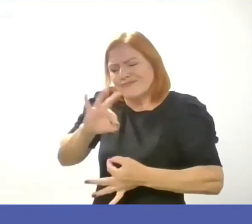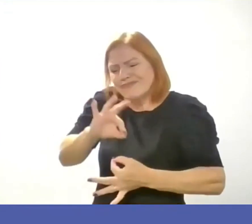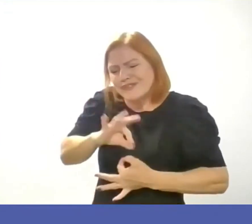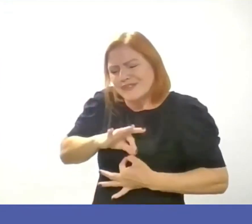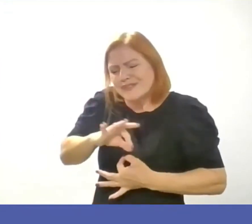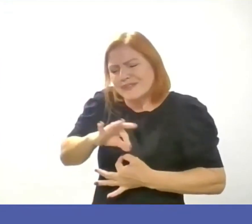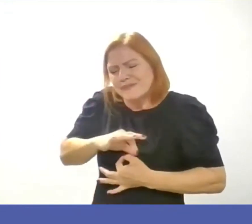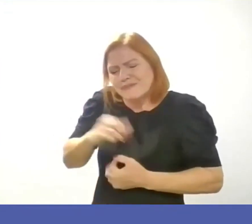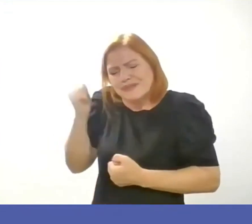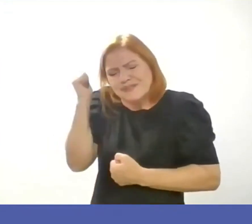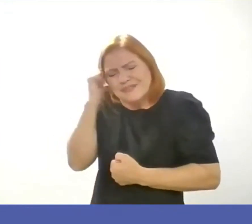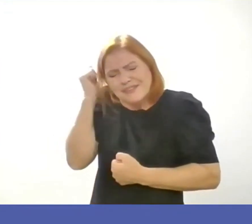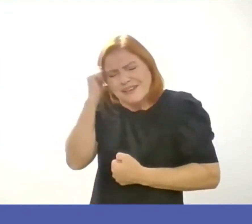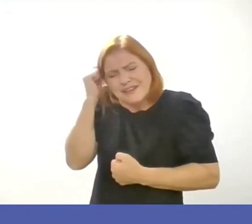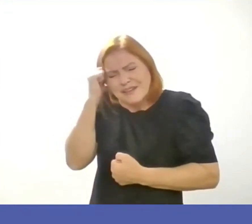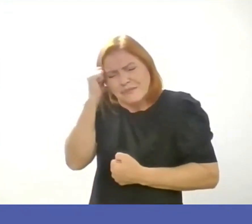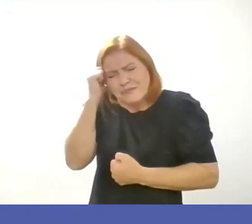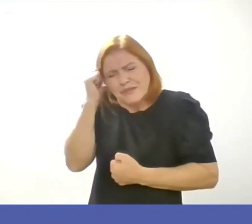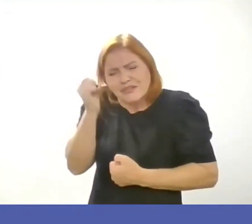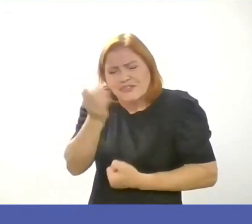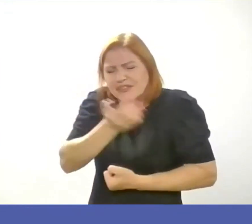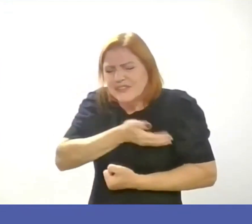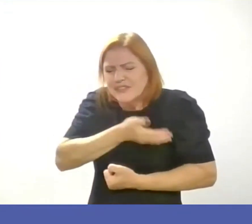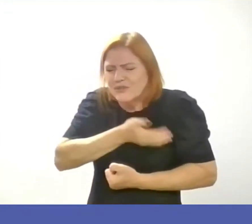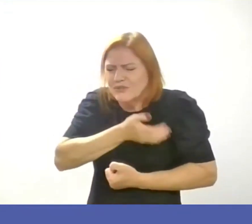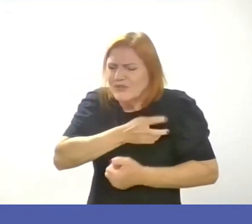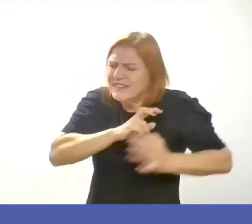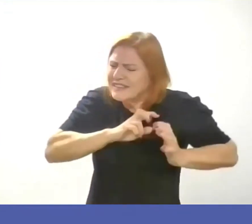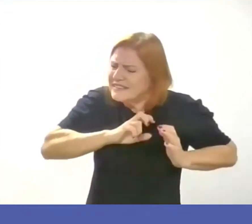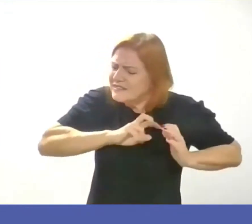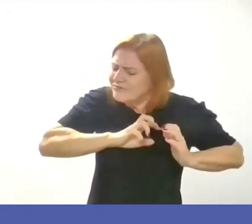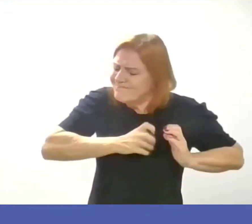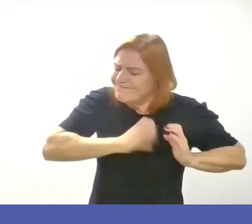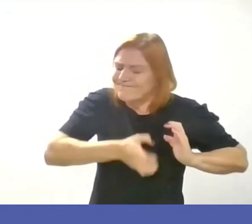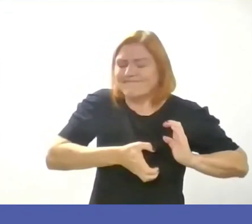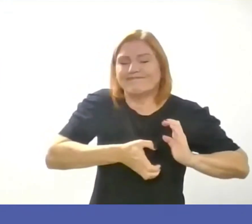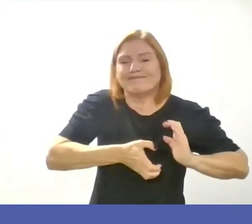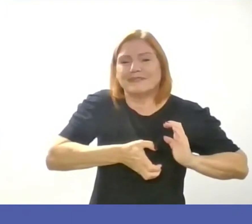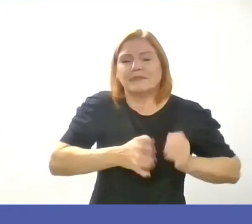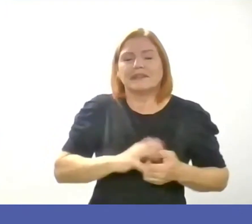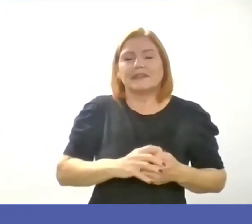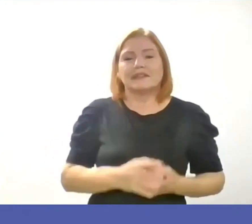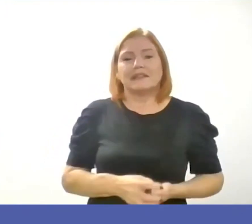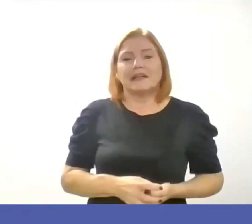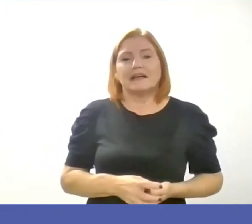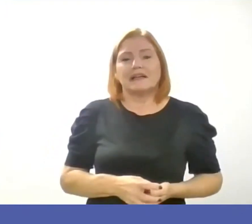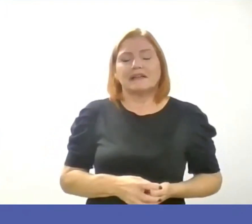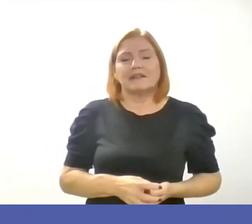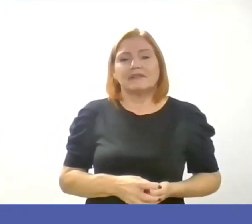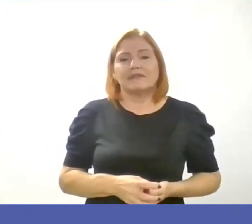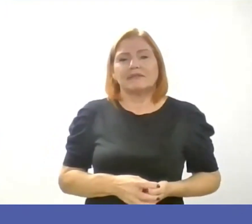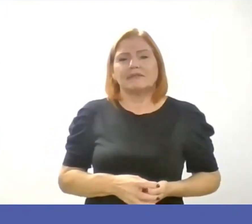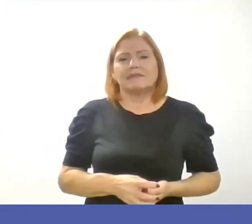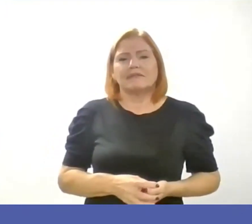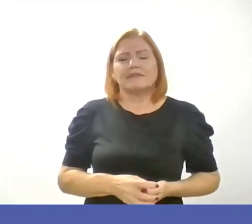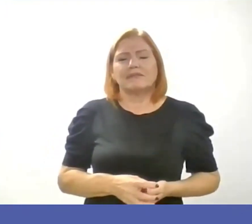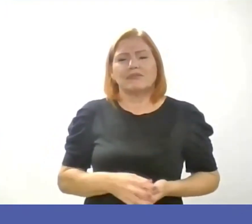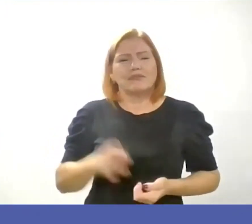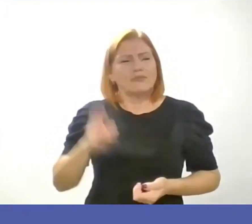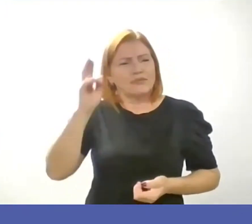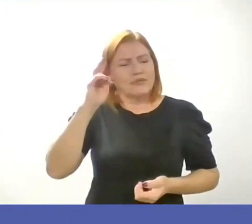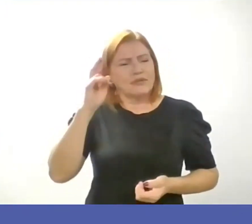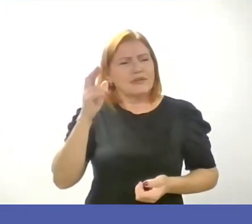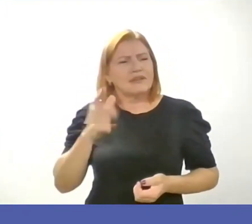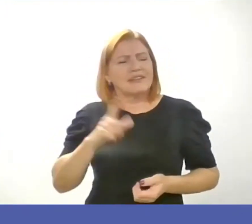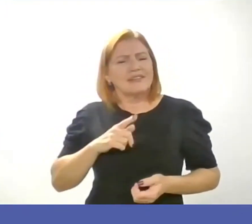arrependido, coração sempre quebrantado, para que o Senhor sempre tenha caminho entre nós. Porque